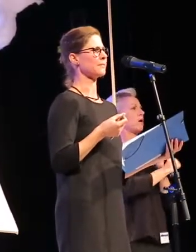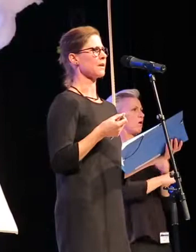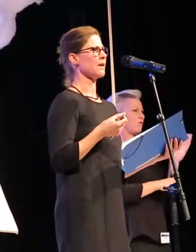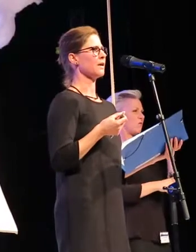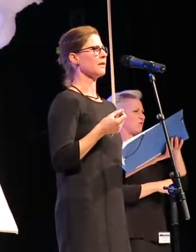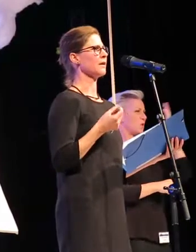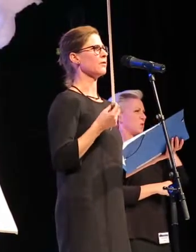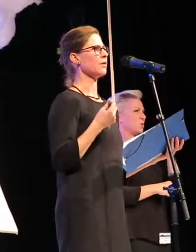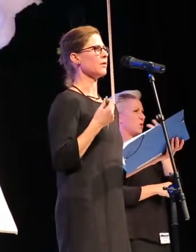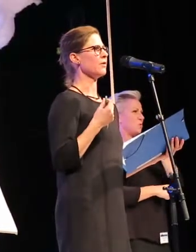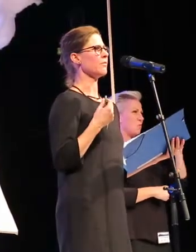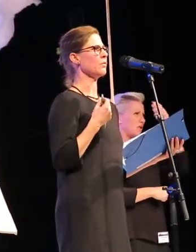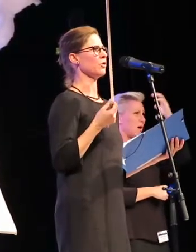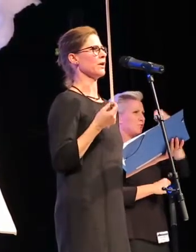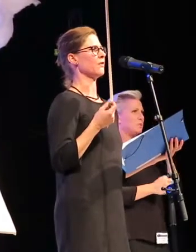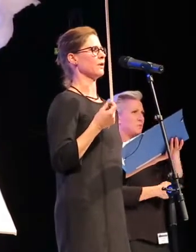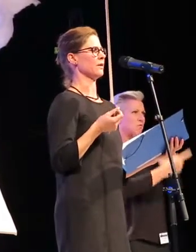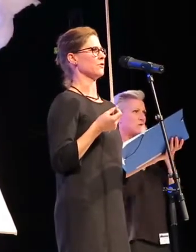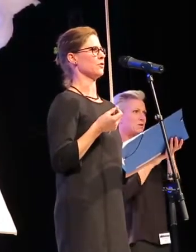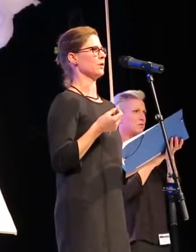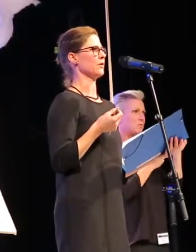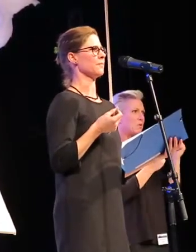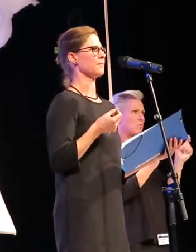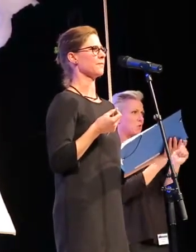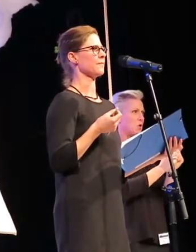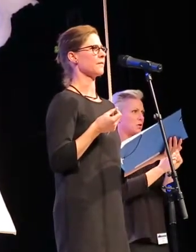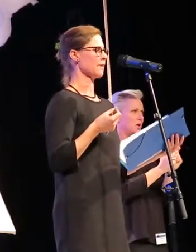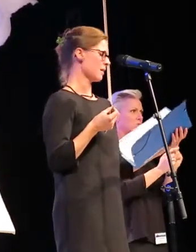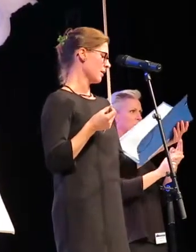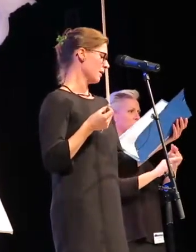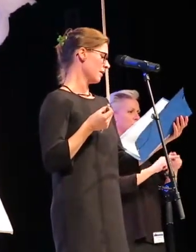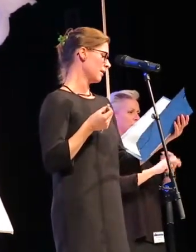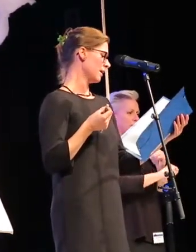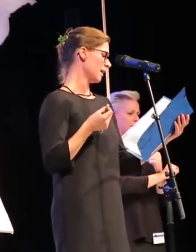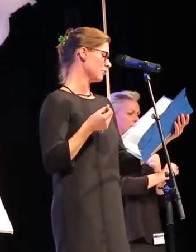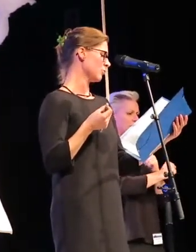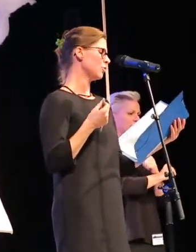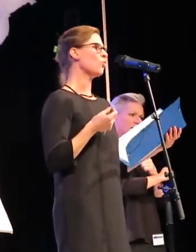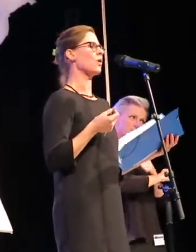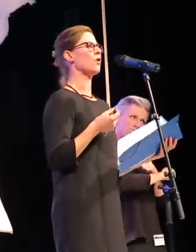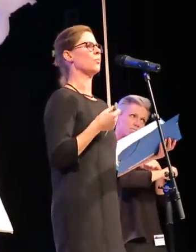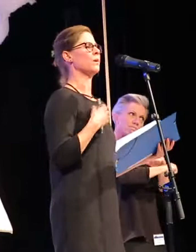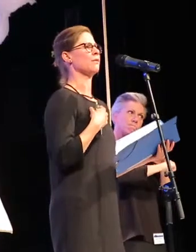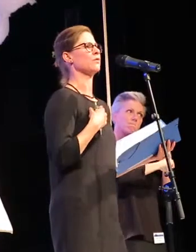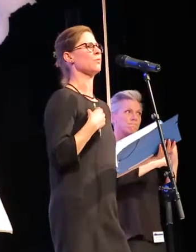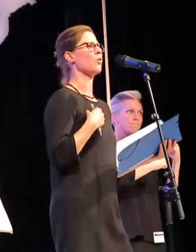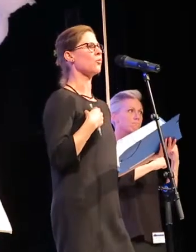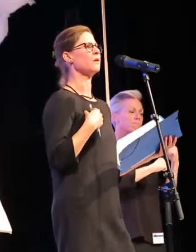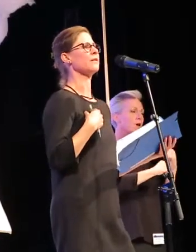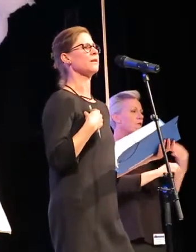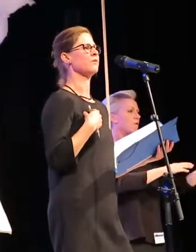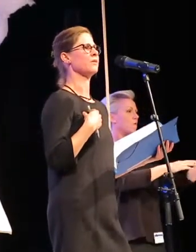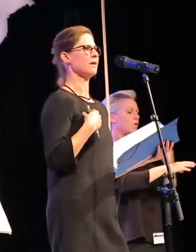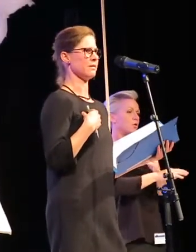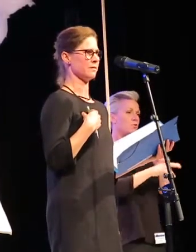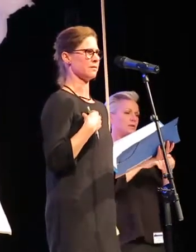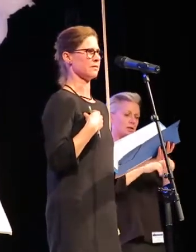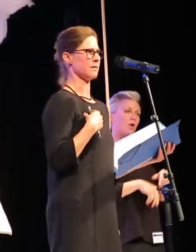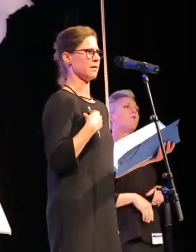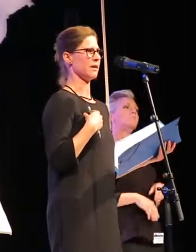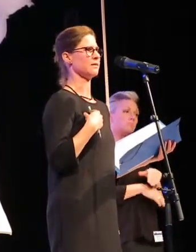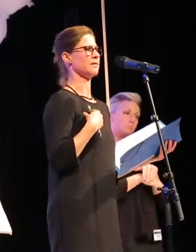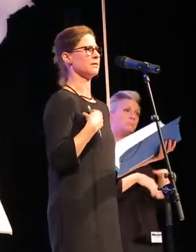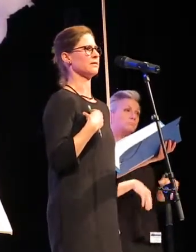Köpenhamnstoppmötet, den börjar vittra sönder. Det som då upplevdes som objektivt